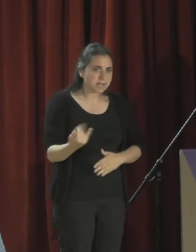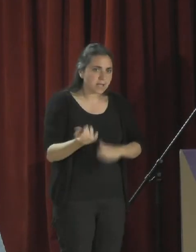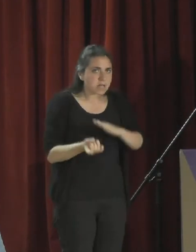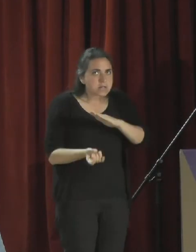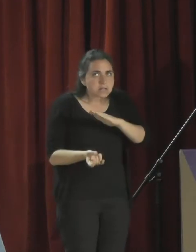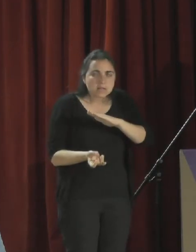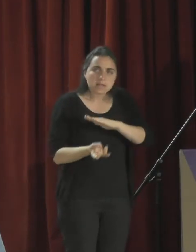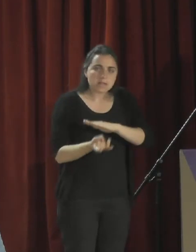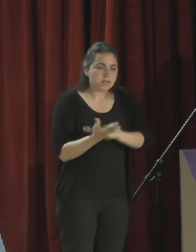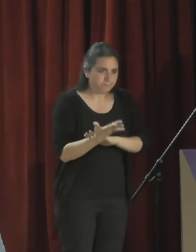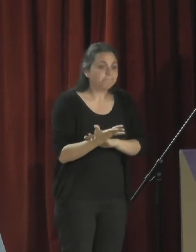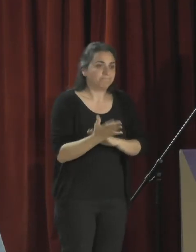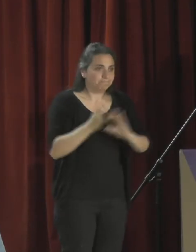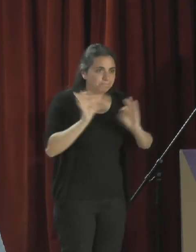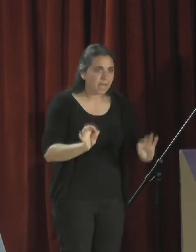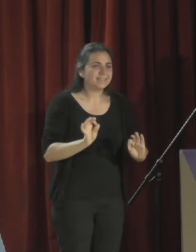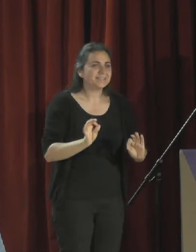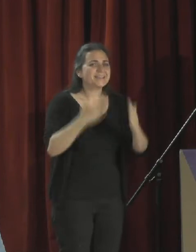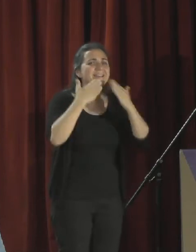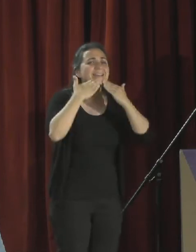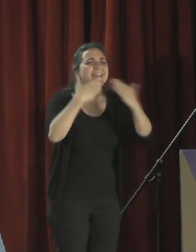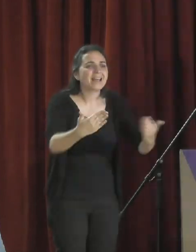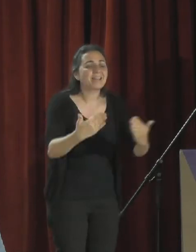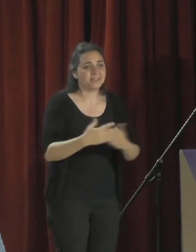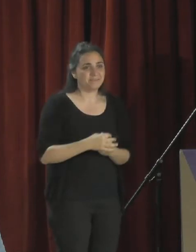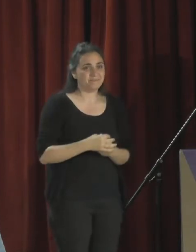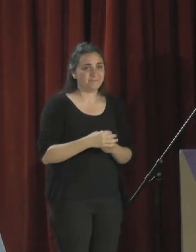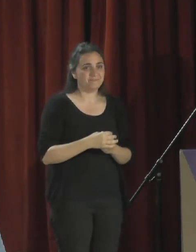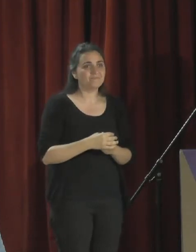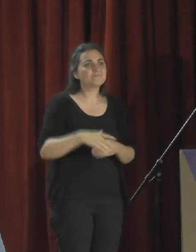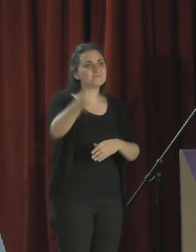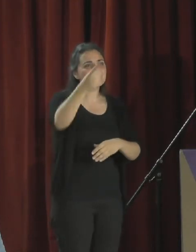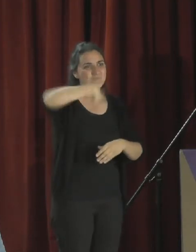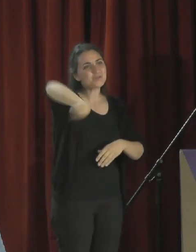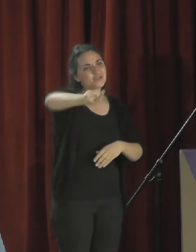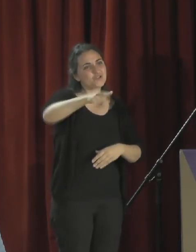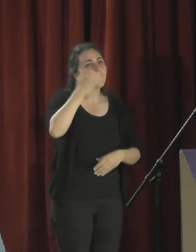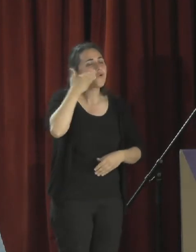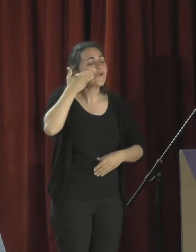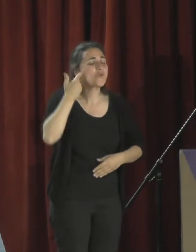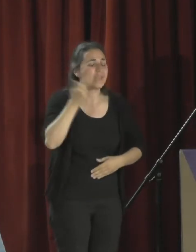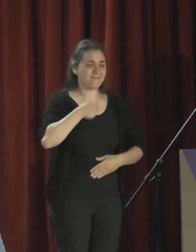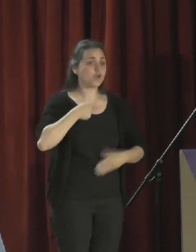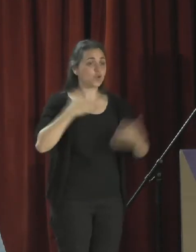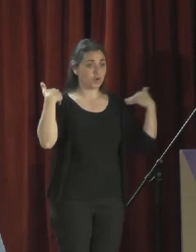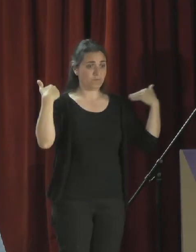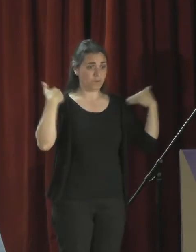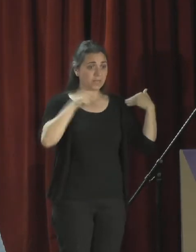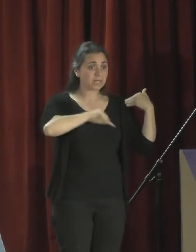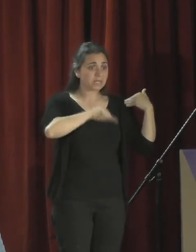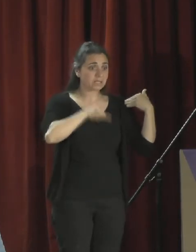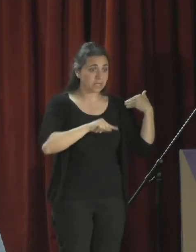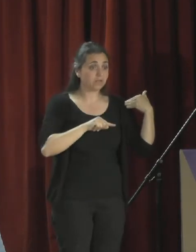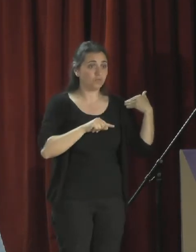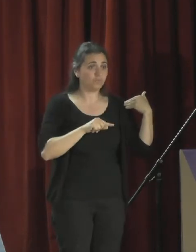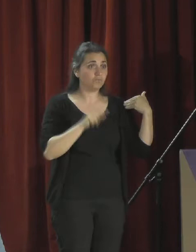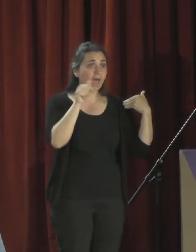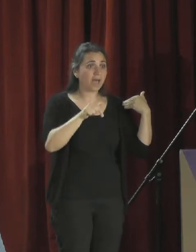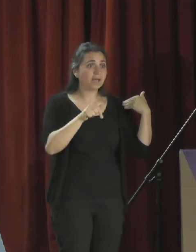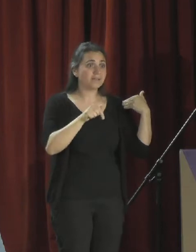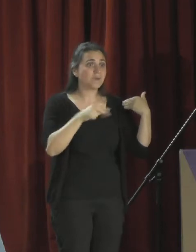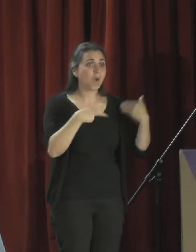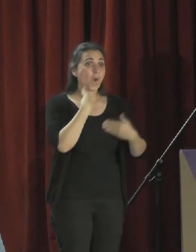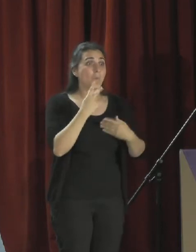asoma. Grazas, sodes un orgullo. Sinto unha grande responsabilidade estando aquí falando por